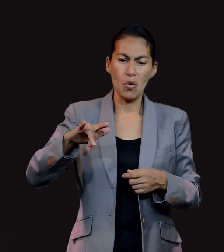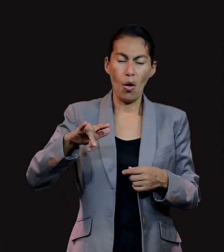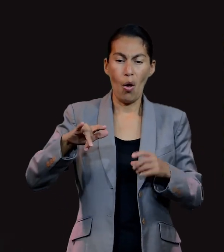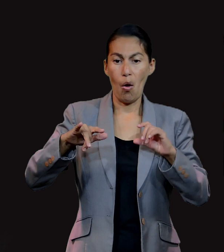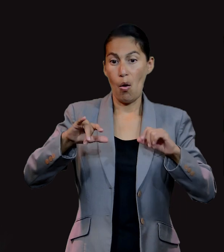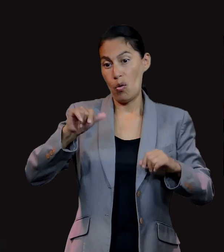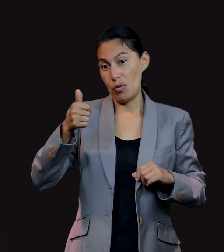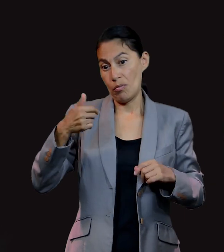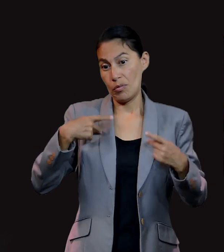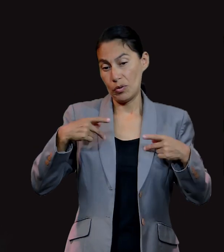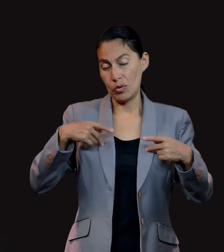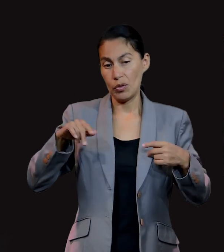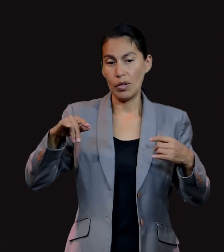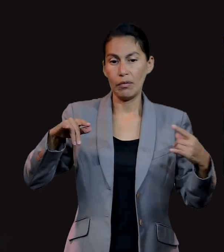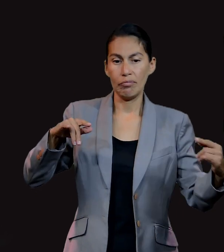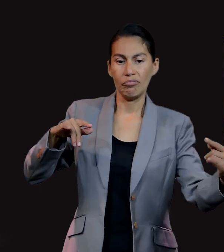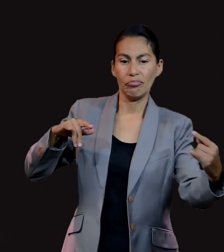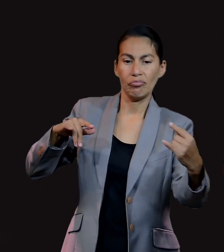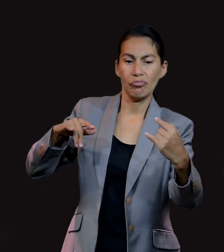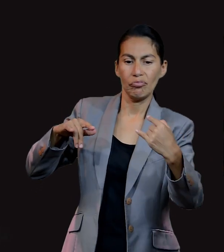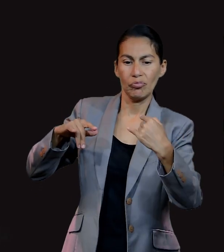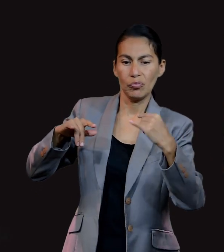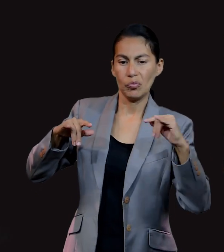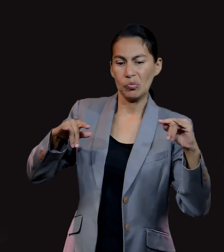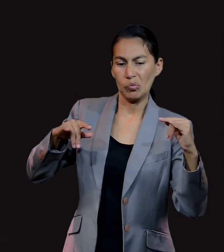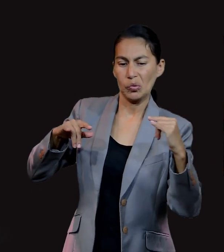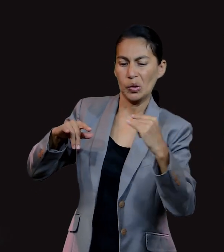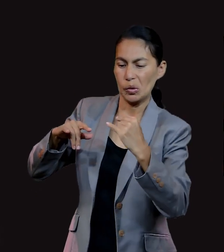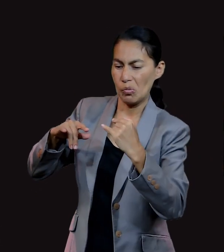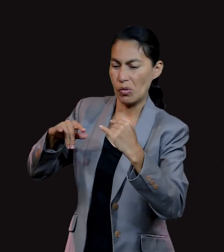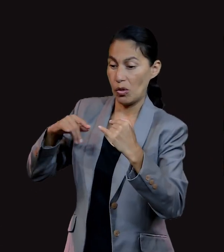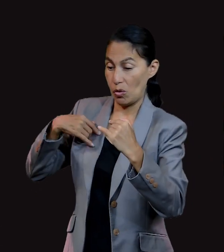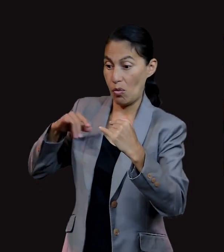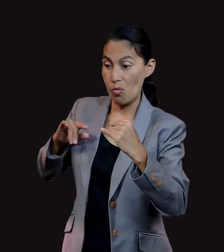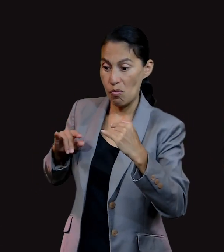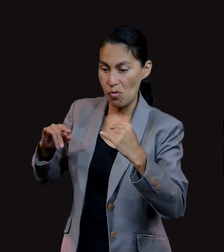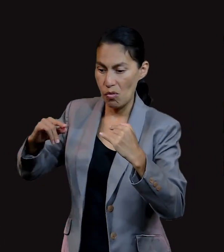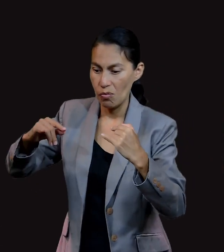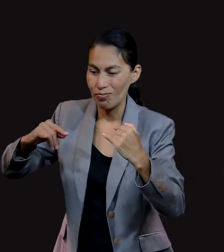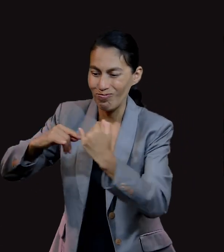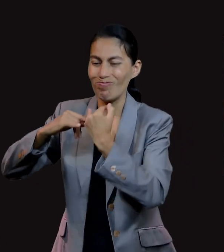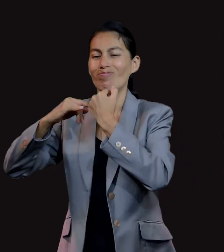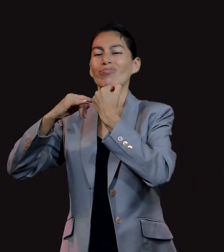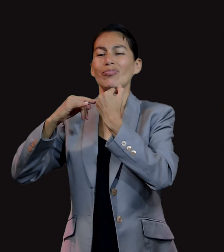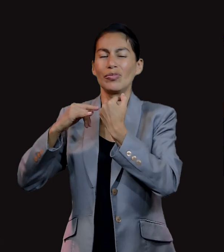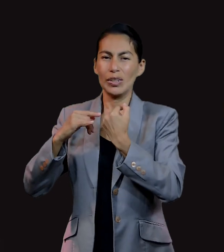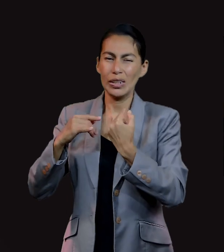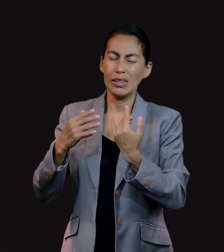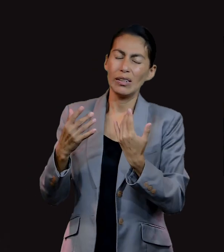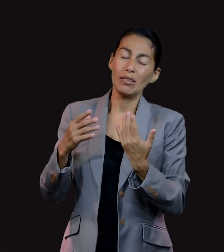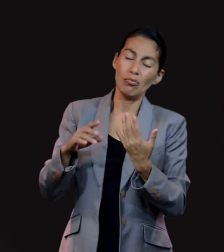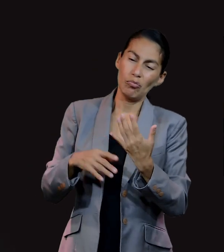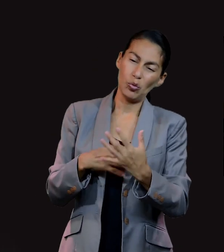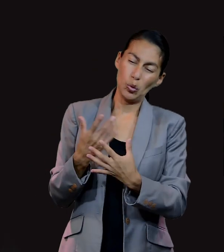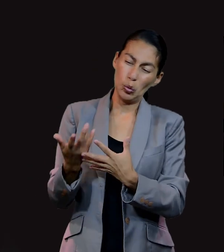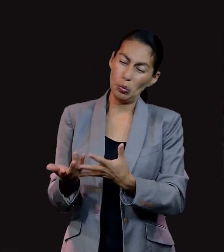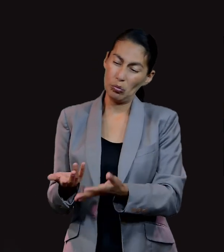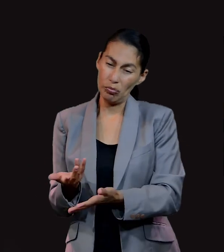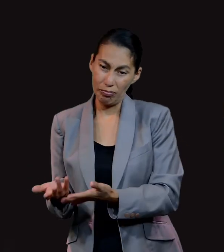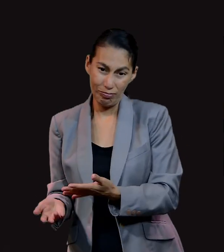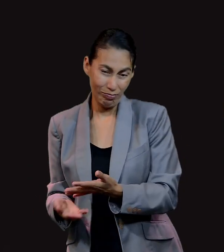hizo un viraje prohibido y me impactó directamente mientras yo estaba a punto de dar un viraje